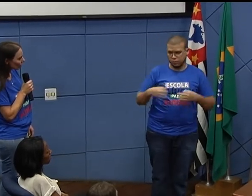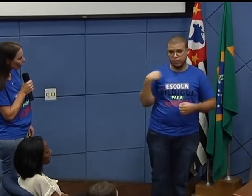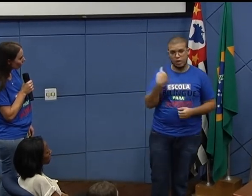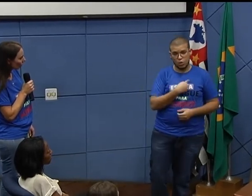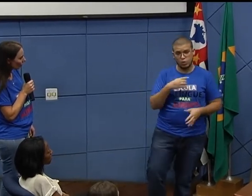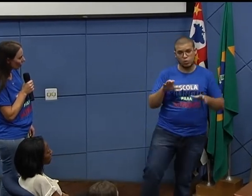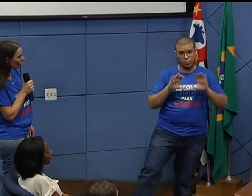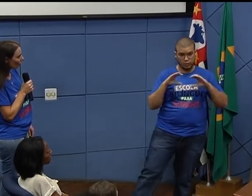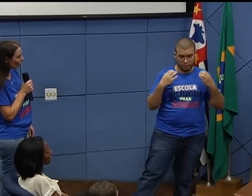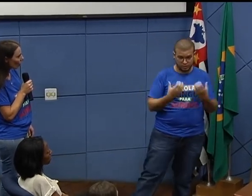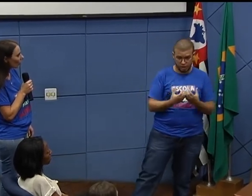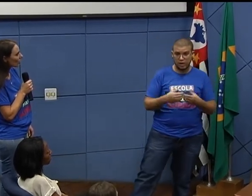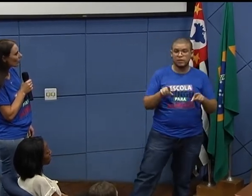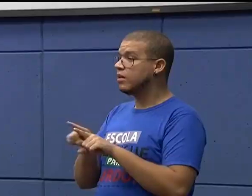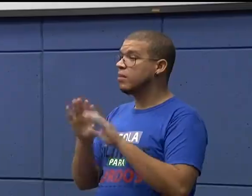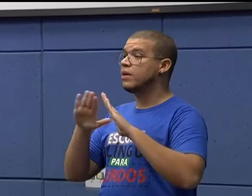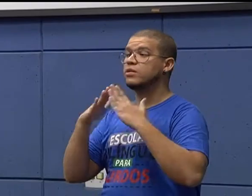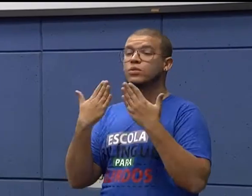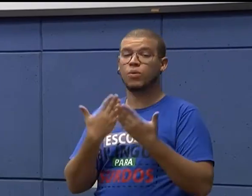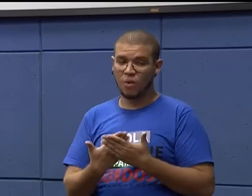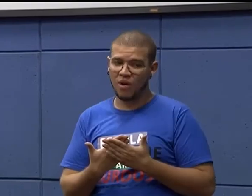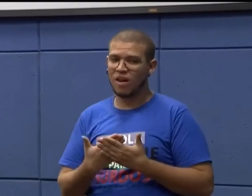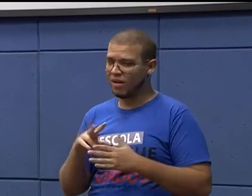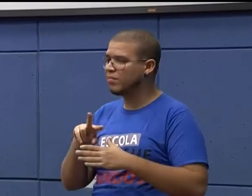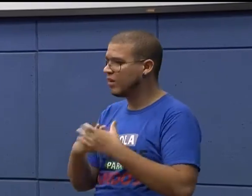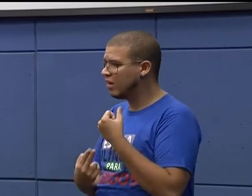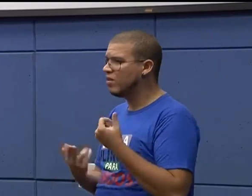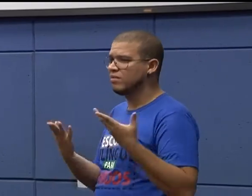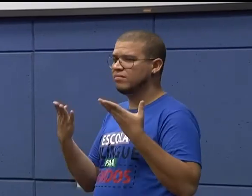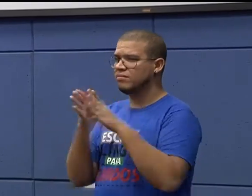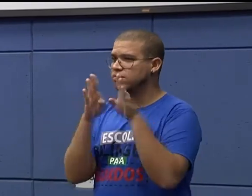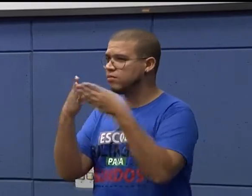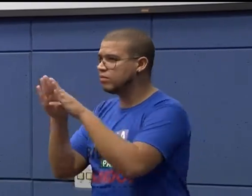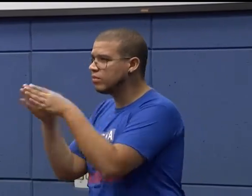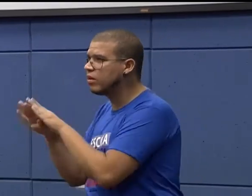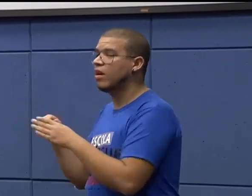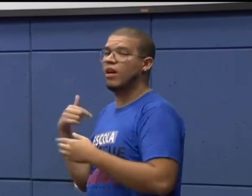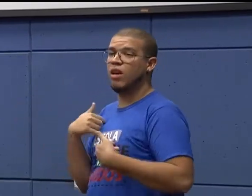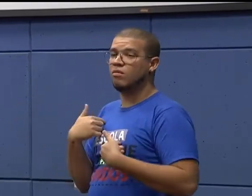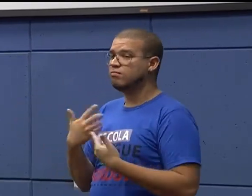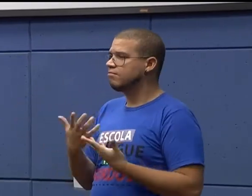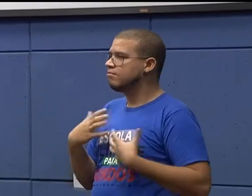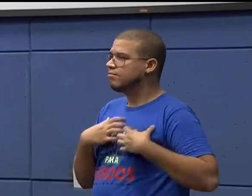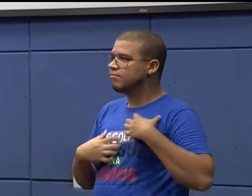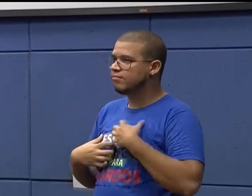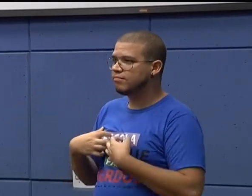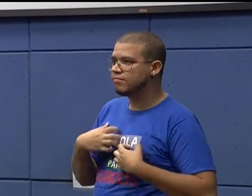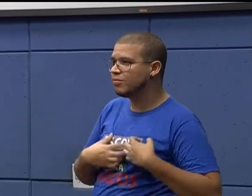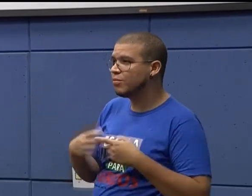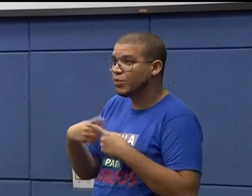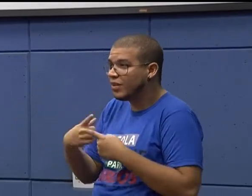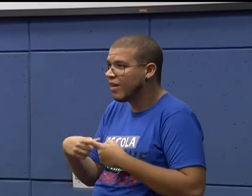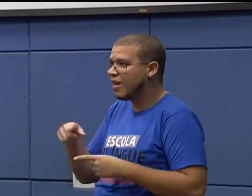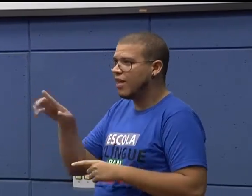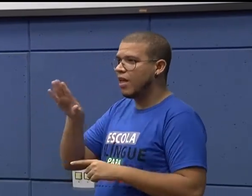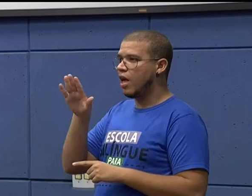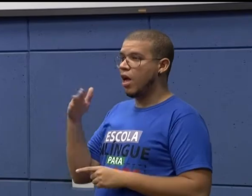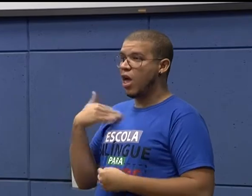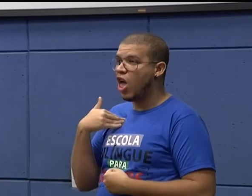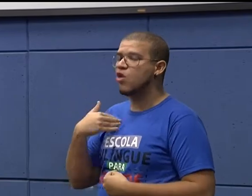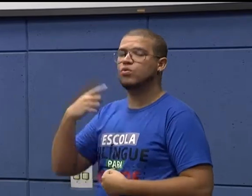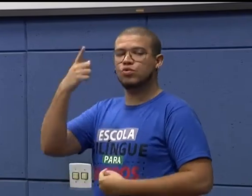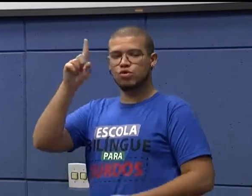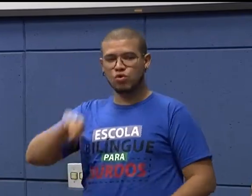não é justo, isso não é justo. Nós, enquanto comunidade surda, na escola bilíngue, está sendo fechada e eu estou muito angustiado